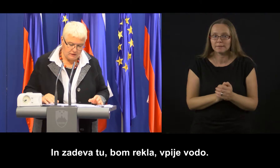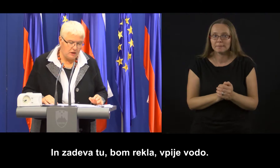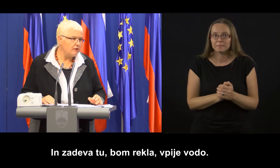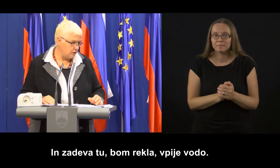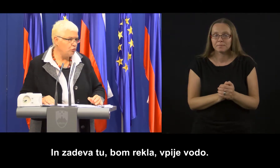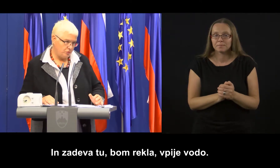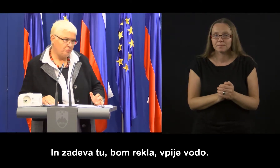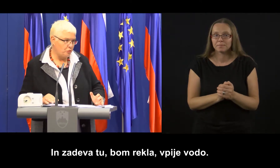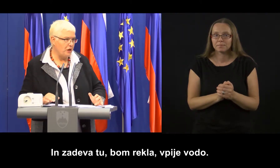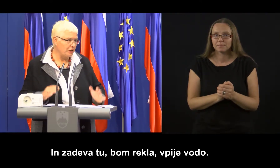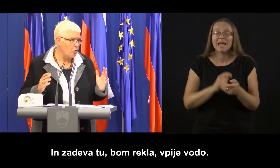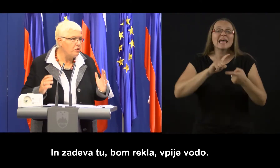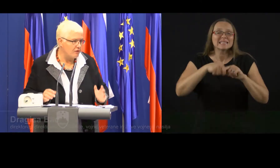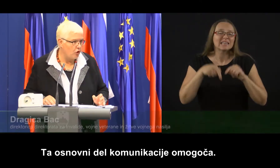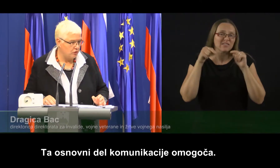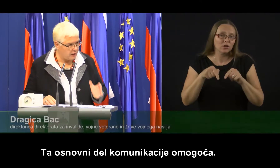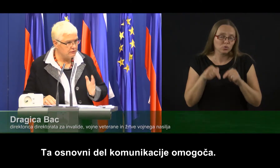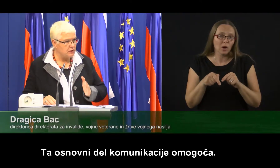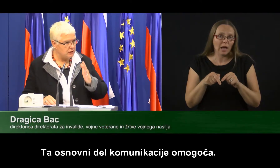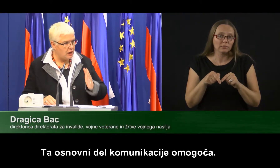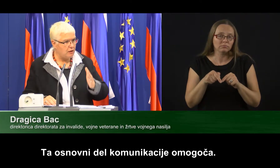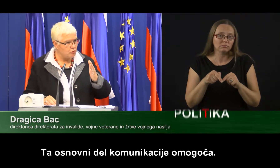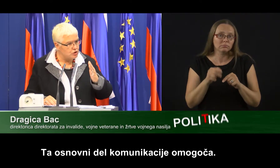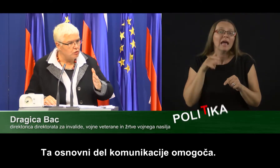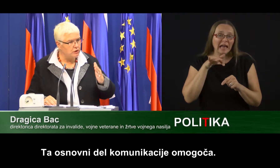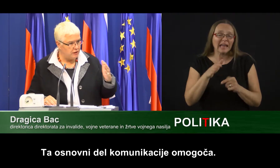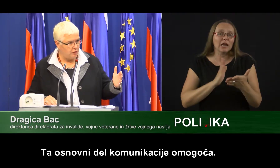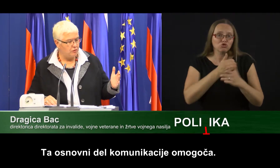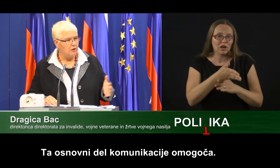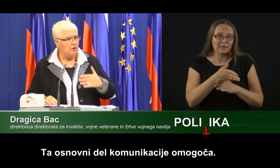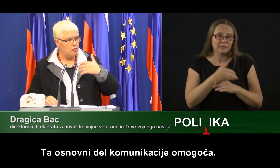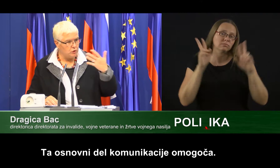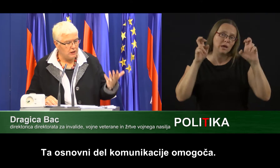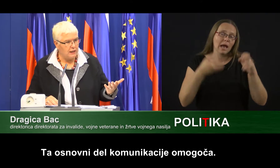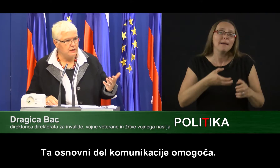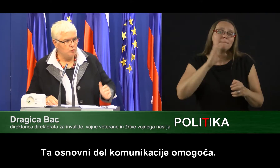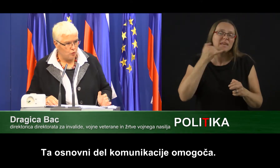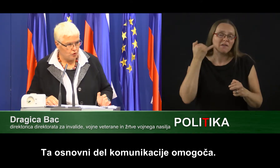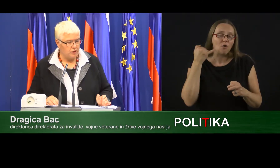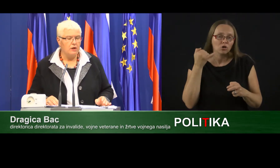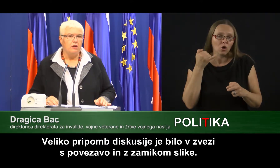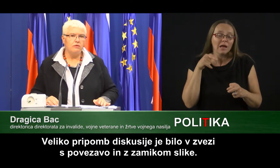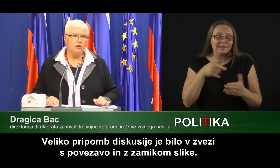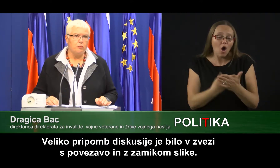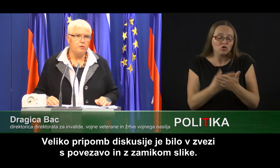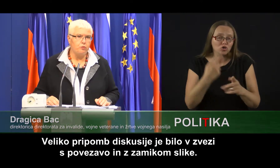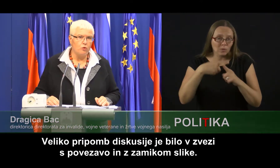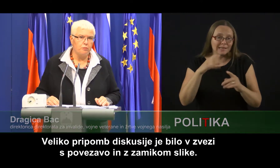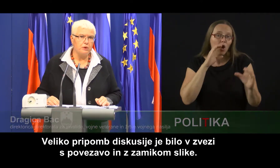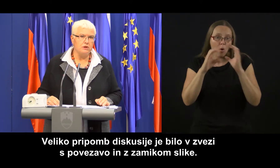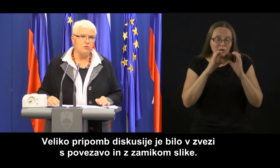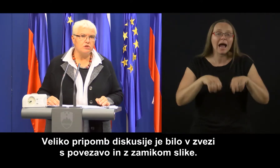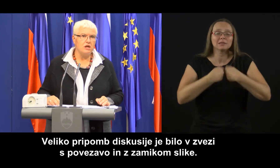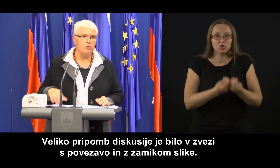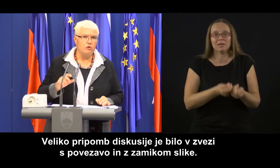in zadeva tu, bom rekla, tako pije vodo. Ne? Seveda ta osnovni del komunikacije je omogočen. Veliko